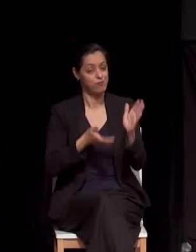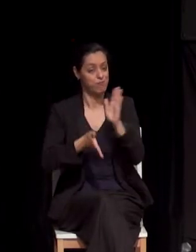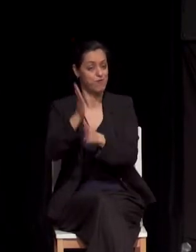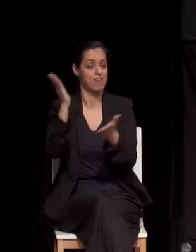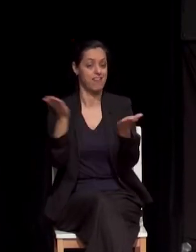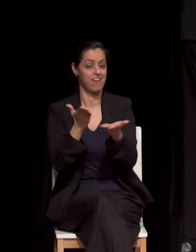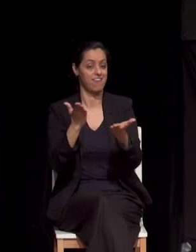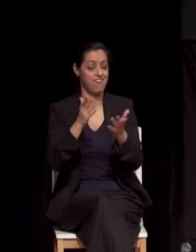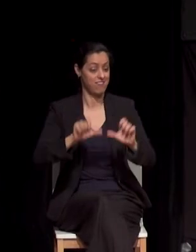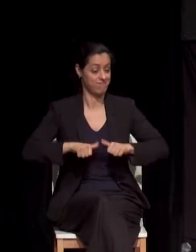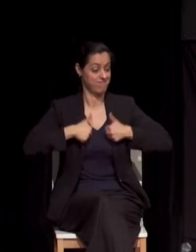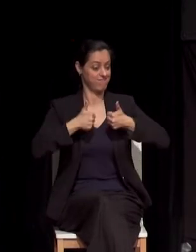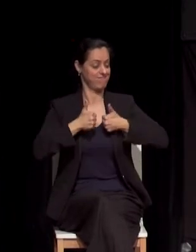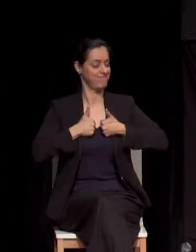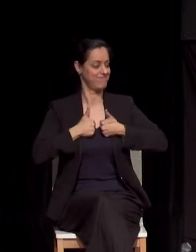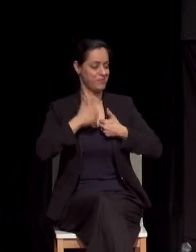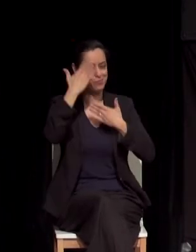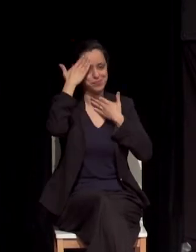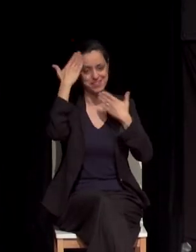obrigada.